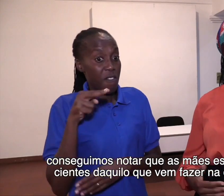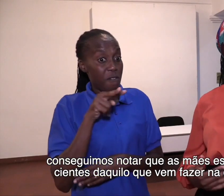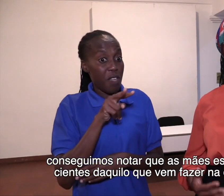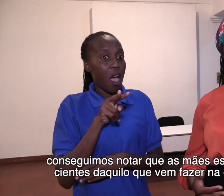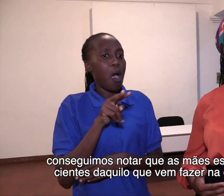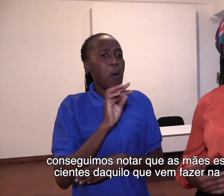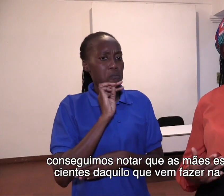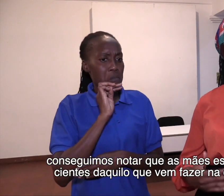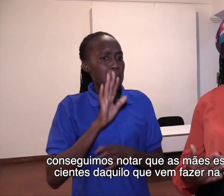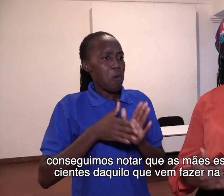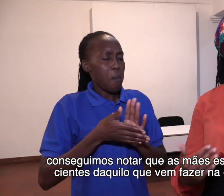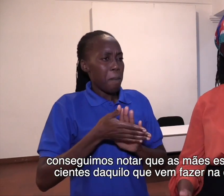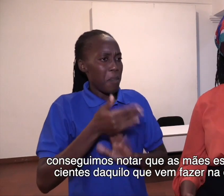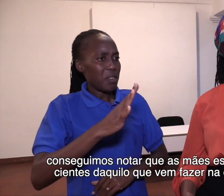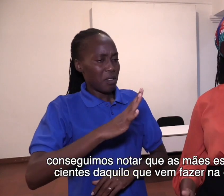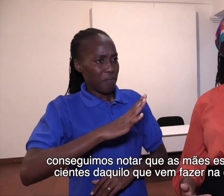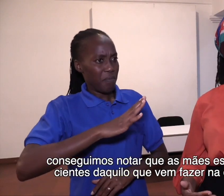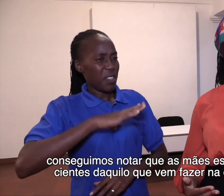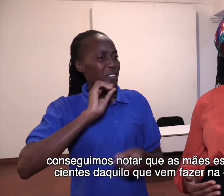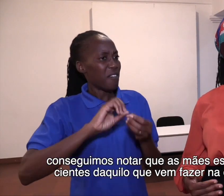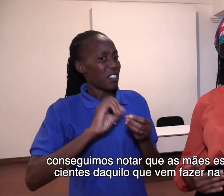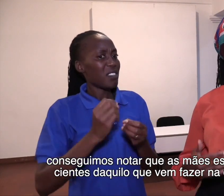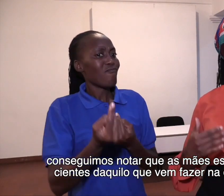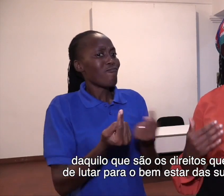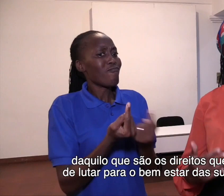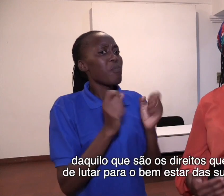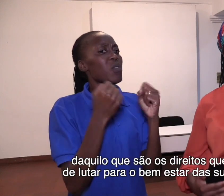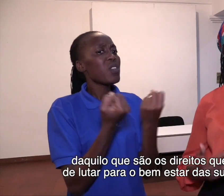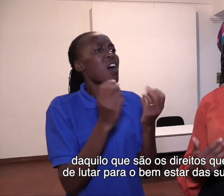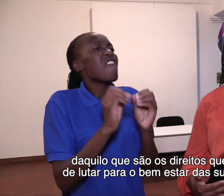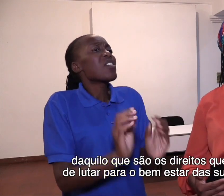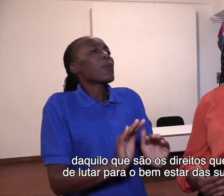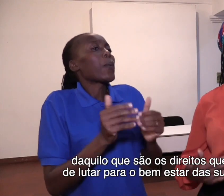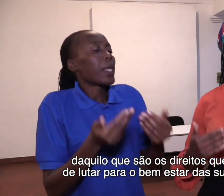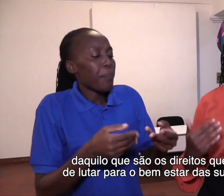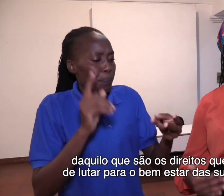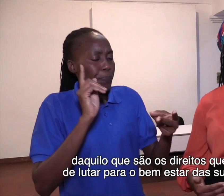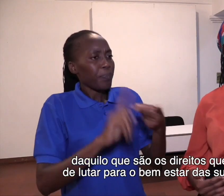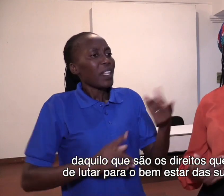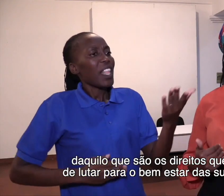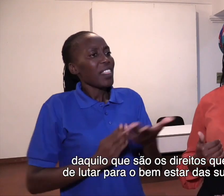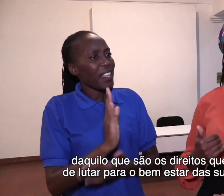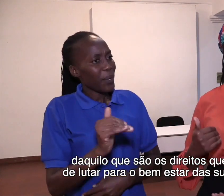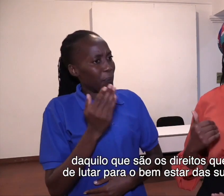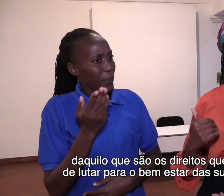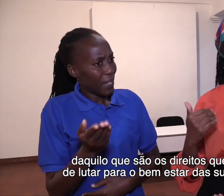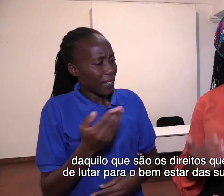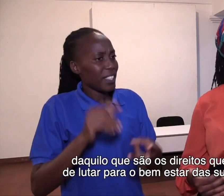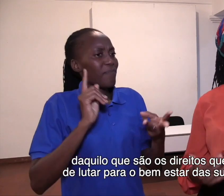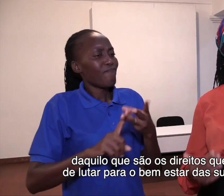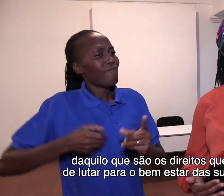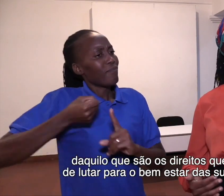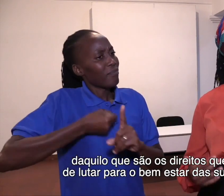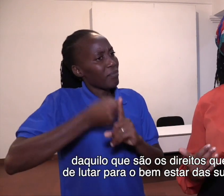muito mais cientes daquilo que vêm fazer na cooperativa e daquilo que são os direitos que elas têm de